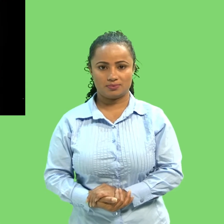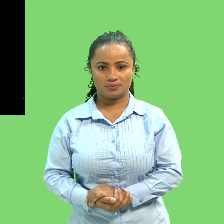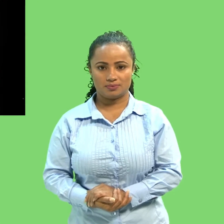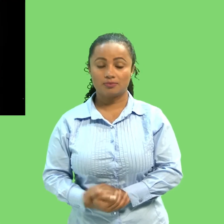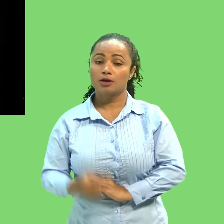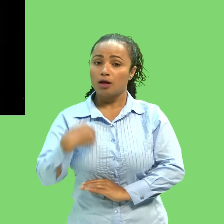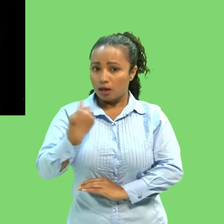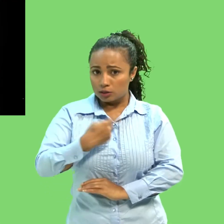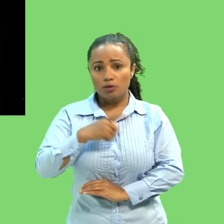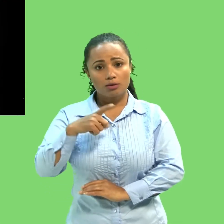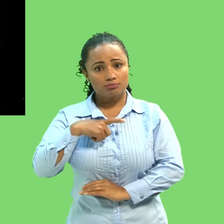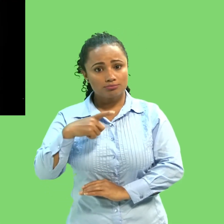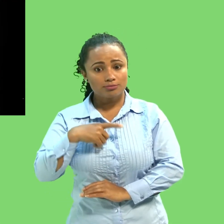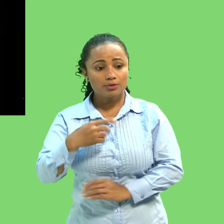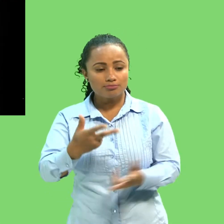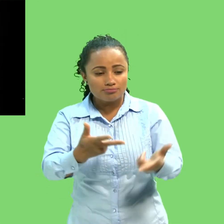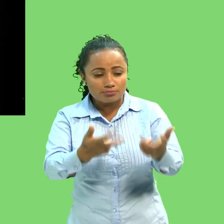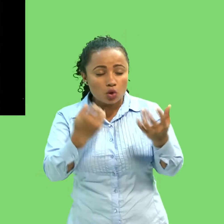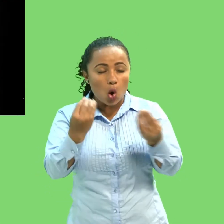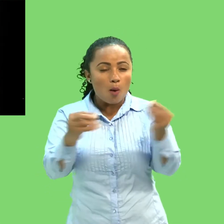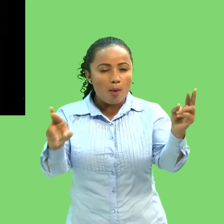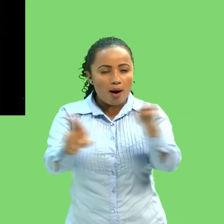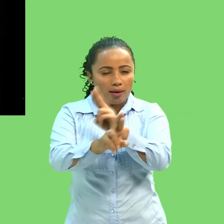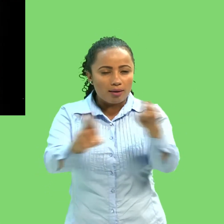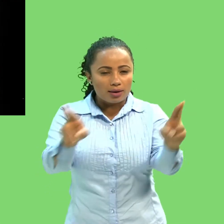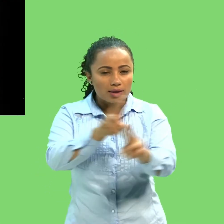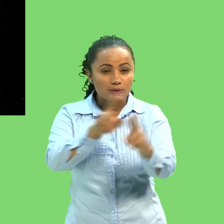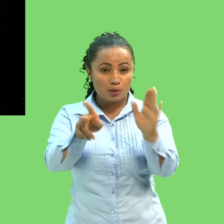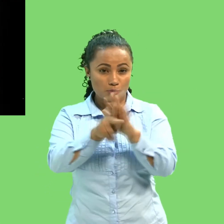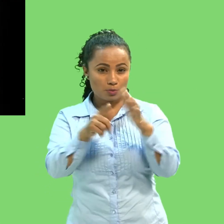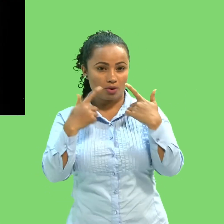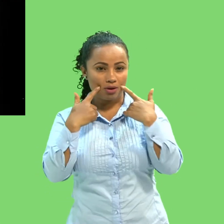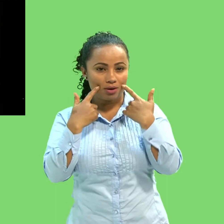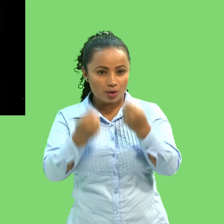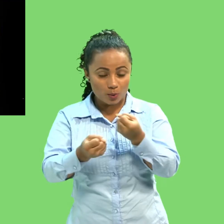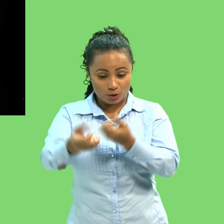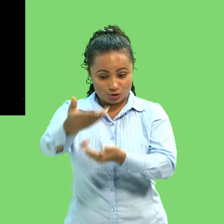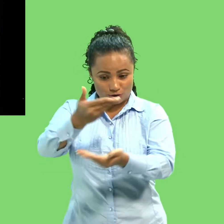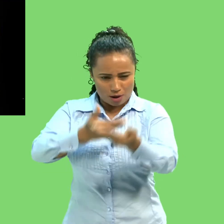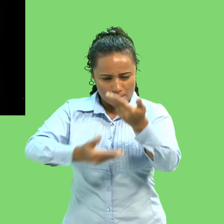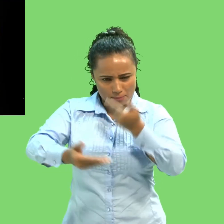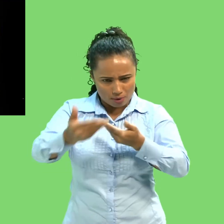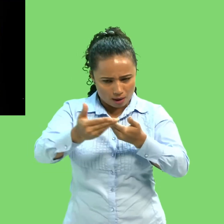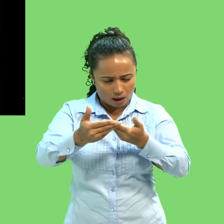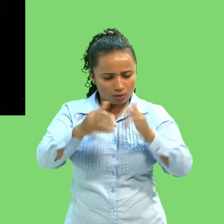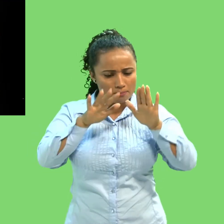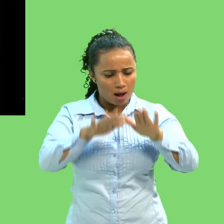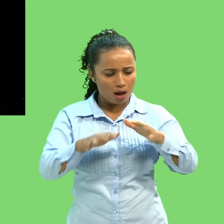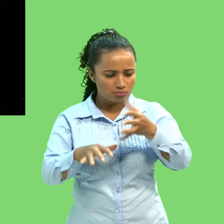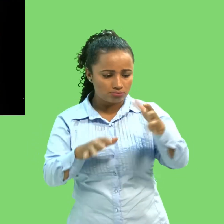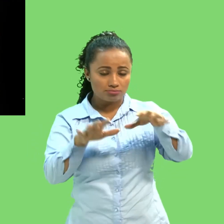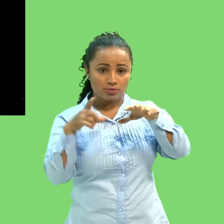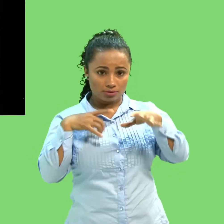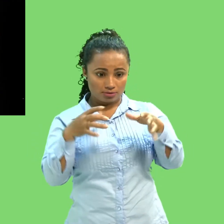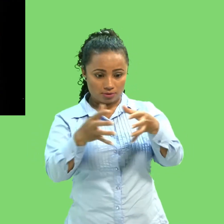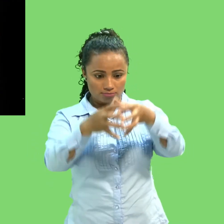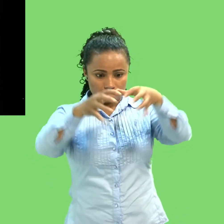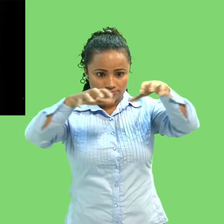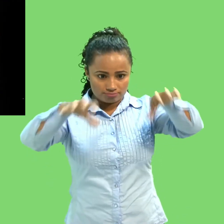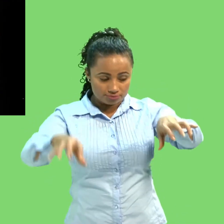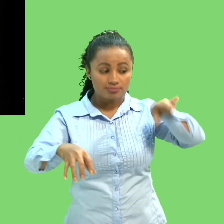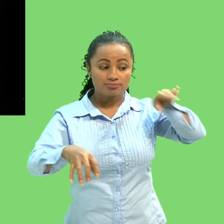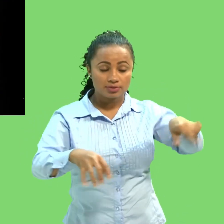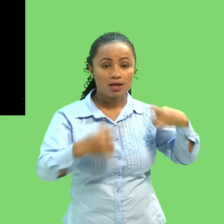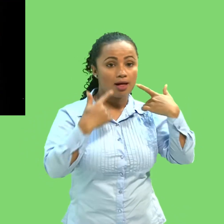Nós vamos ter aqui a relação mesmo da linguística aplicada em relação à própria linguística, né? Então, inicialmente, a linguística aplicada ela vai